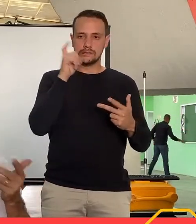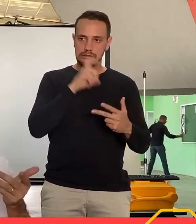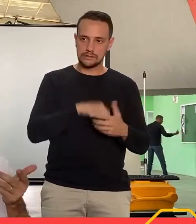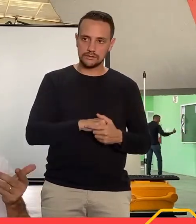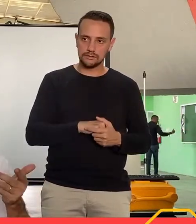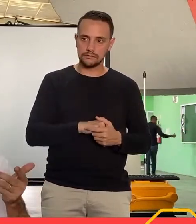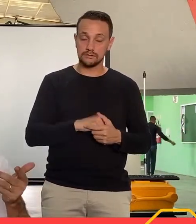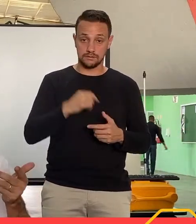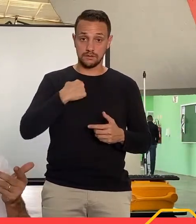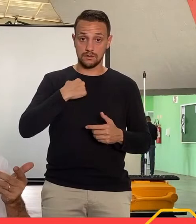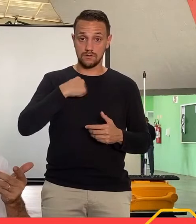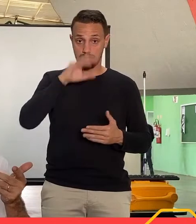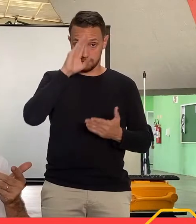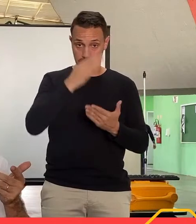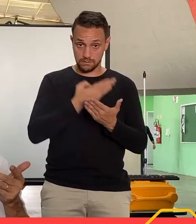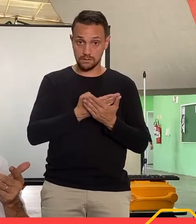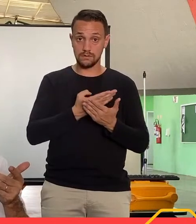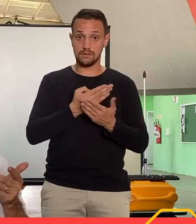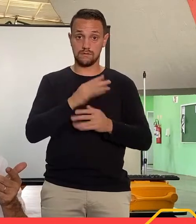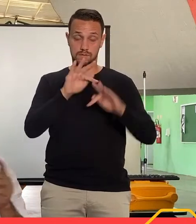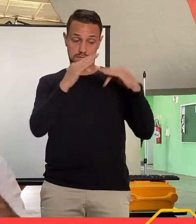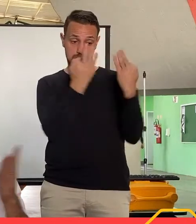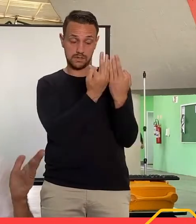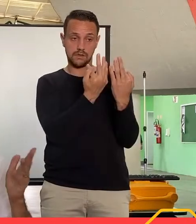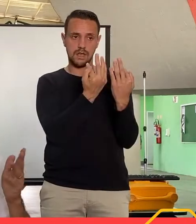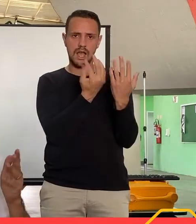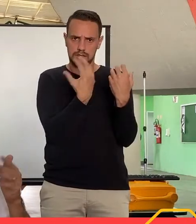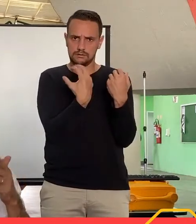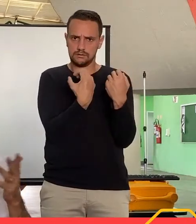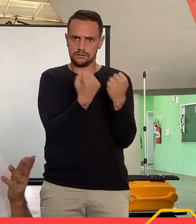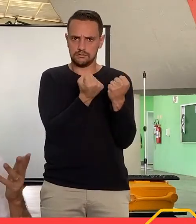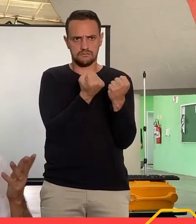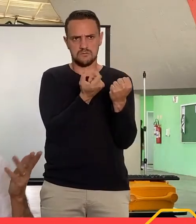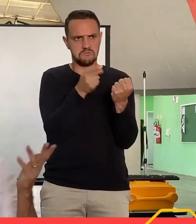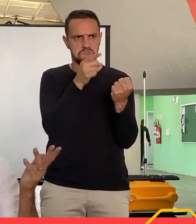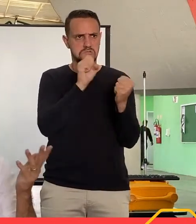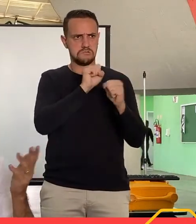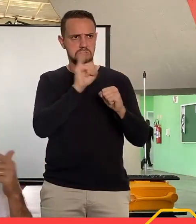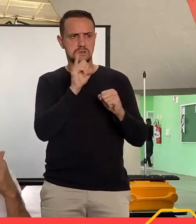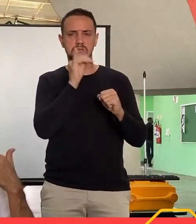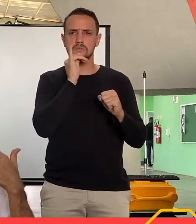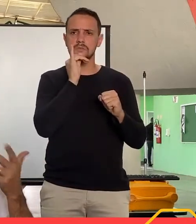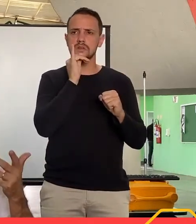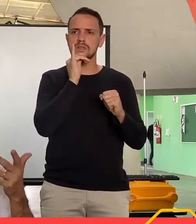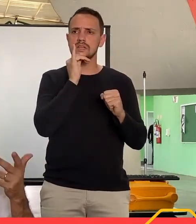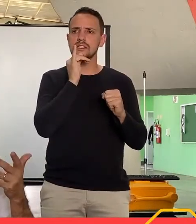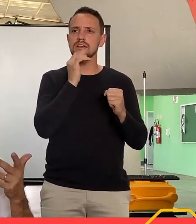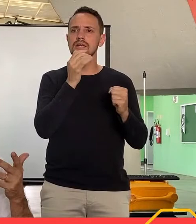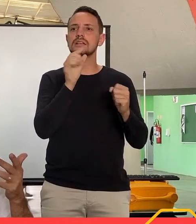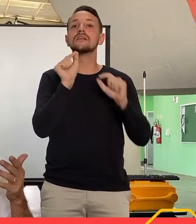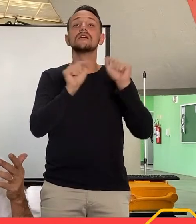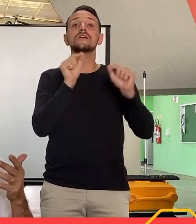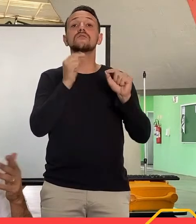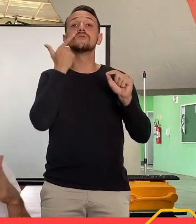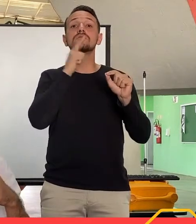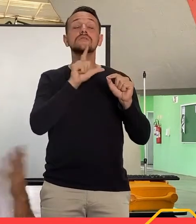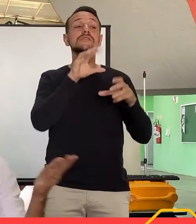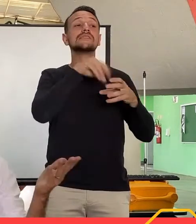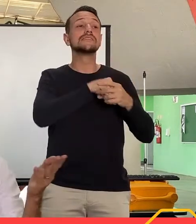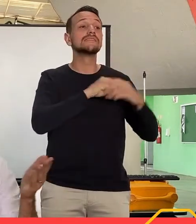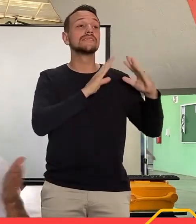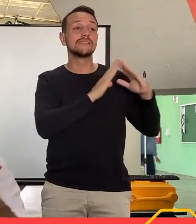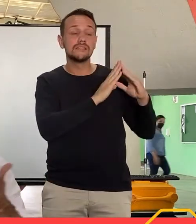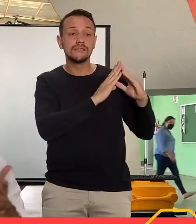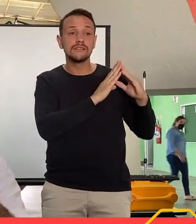Não acredito que as famílias adotem a prática. É outra. Até porque quem é que pode ficar em casa, né?